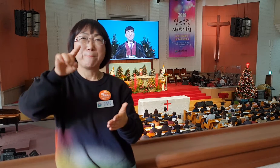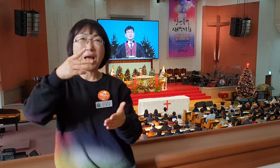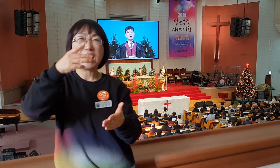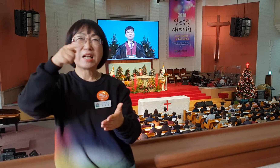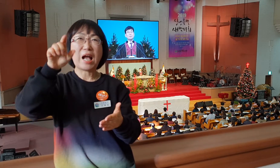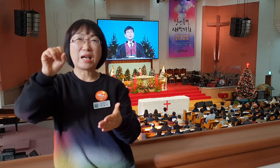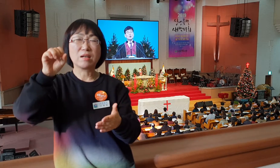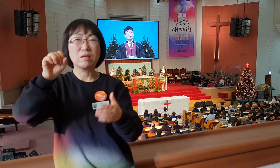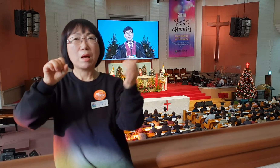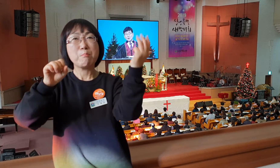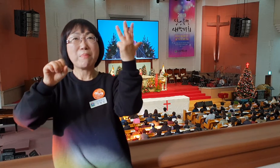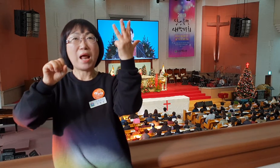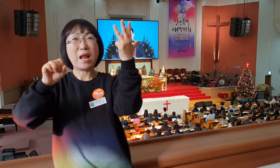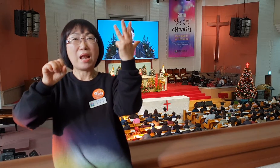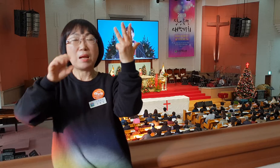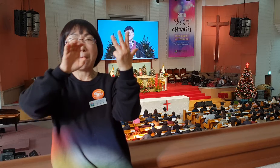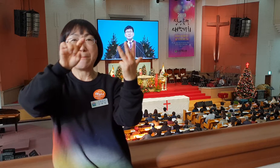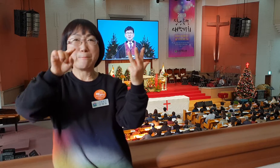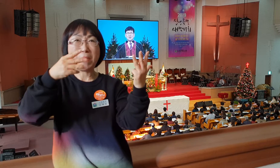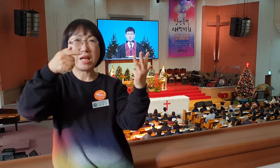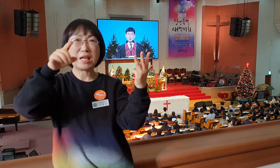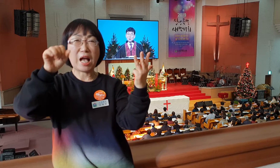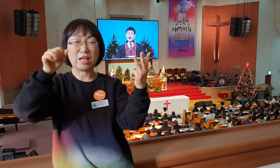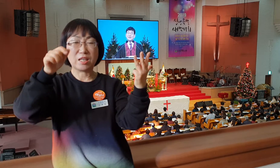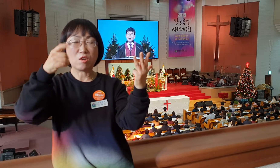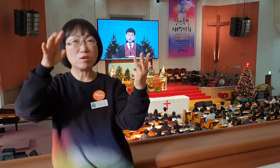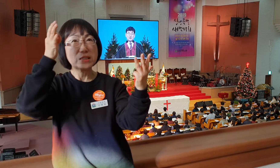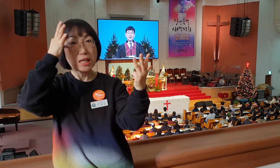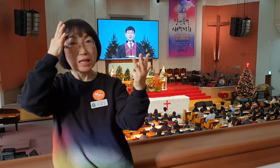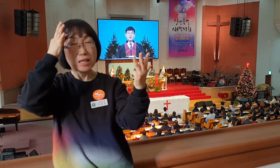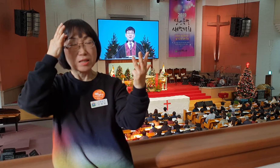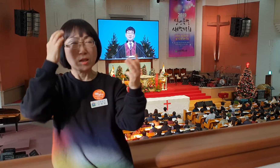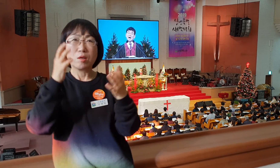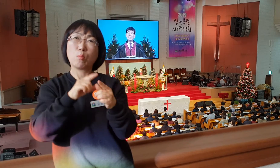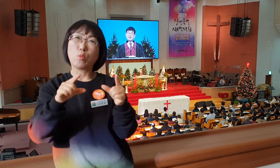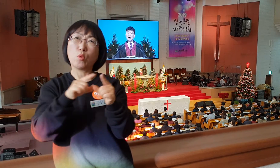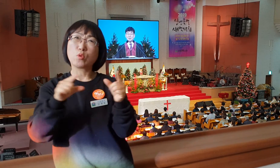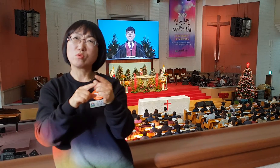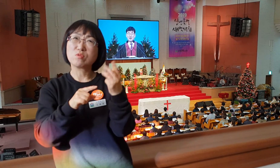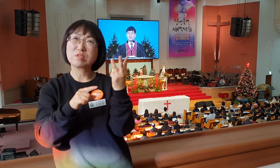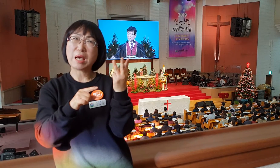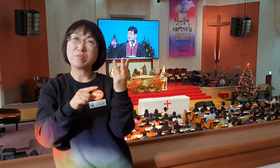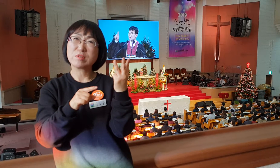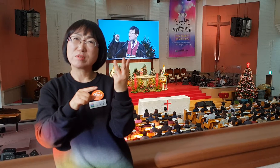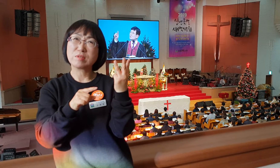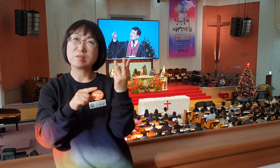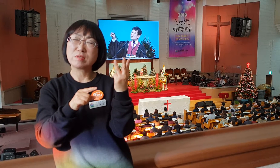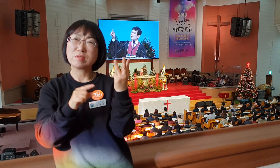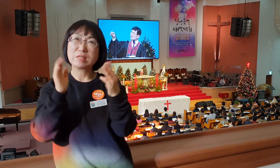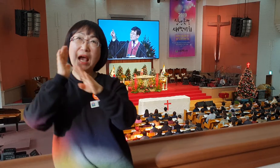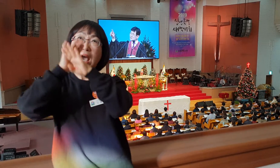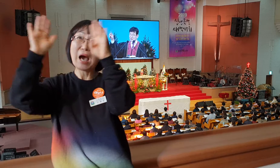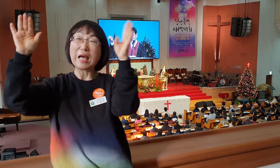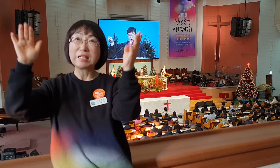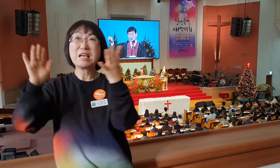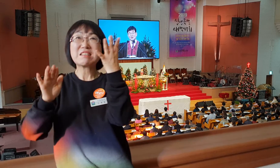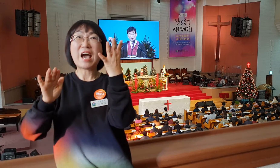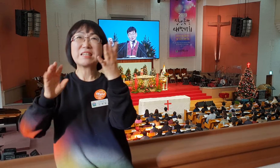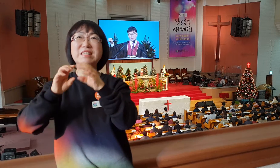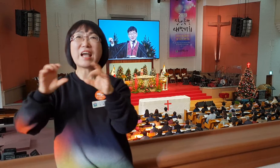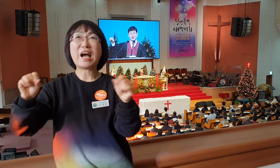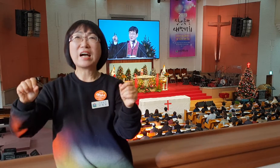팔을 생각합니다. 숫자가 좀 의미가 있죠. 3은 보통 하늘의 숫자래요. 4는 땅입니다. 그래서 3 더하기 4 그러면 7이